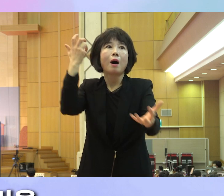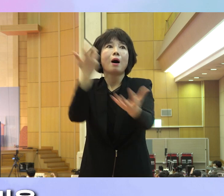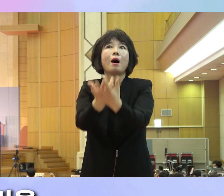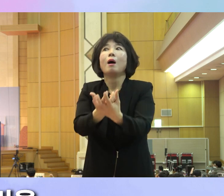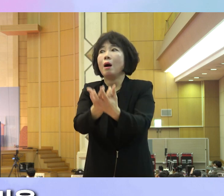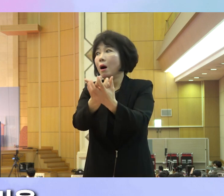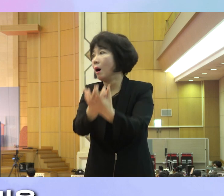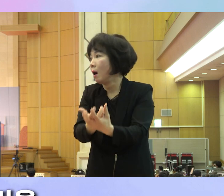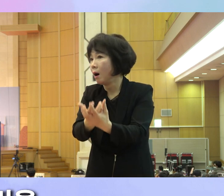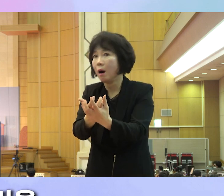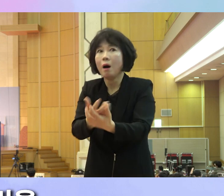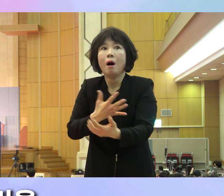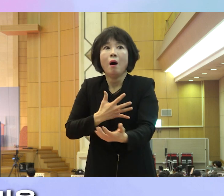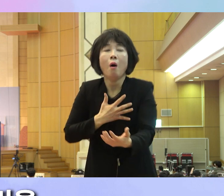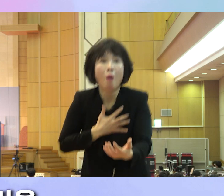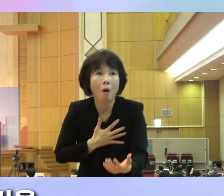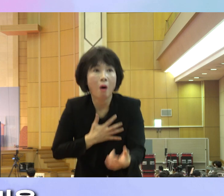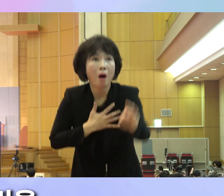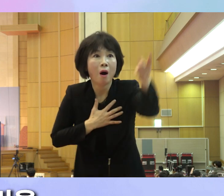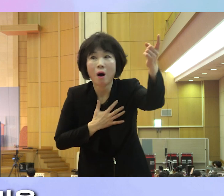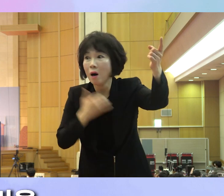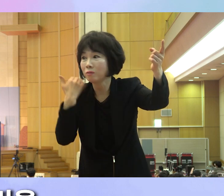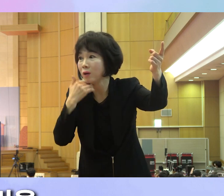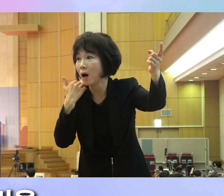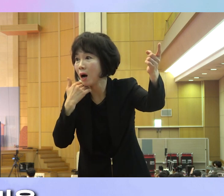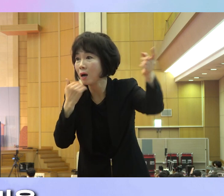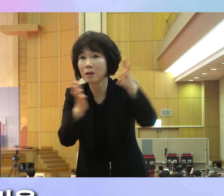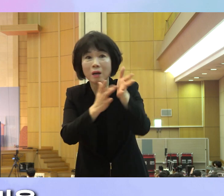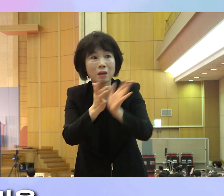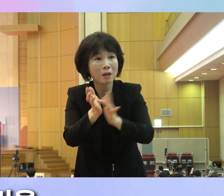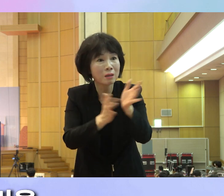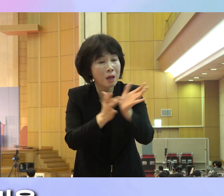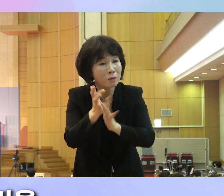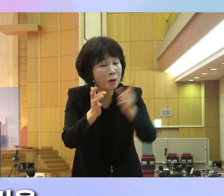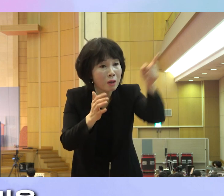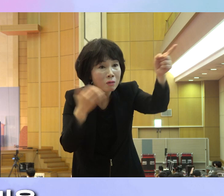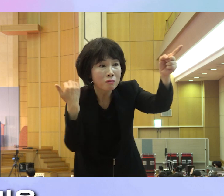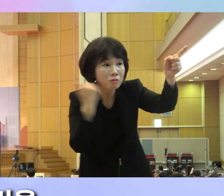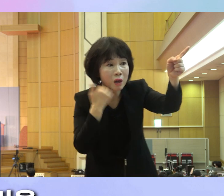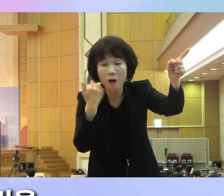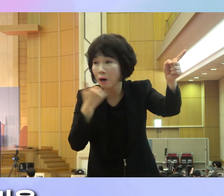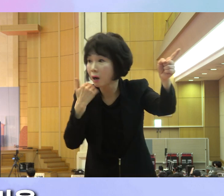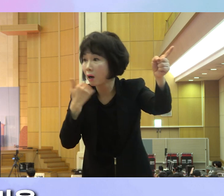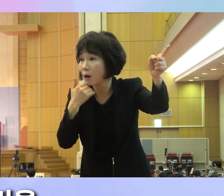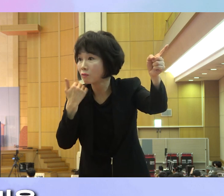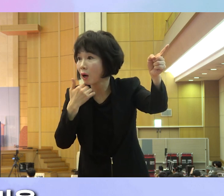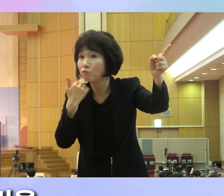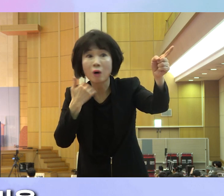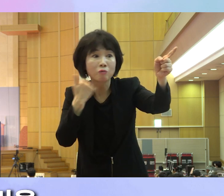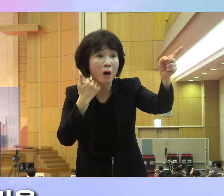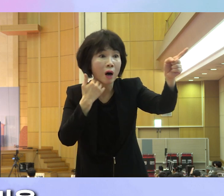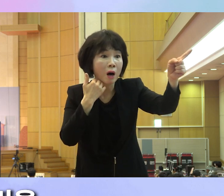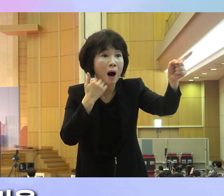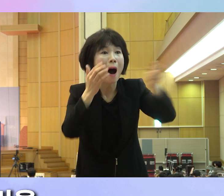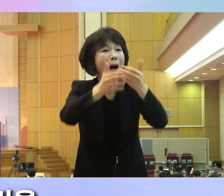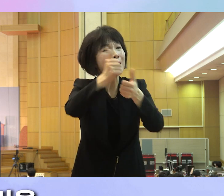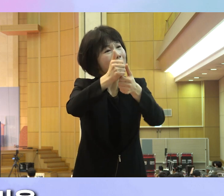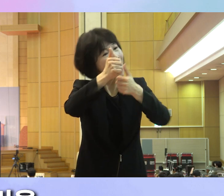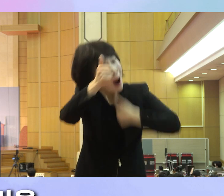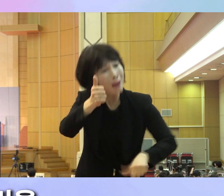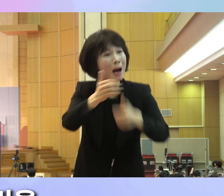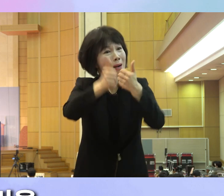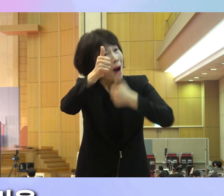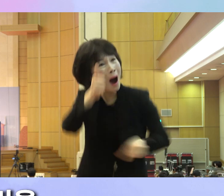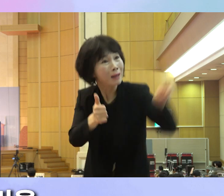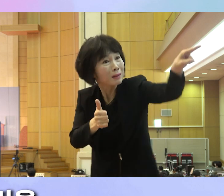이거는 그냥 저들이 무슨 말로 지어내서 소문 퍼뜨린 그런 유언비어